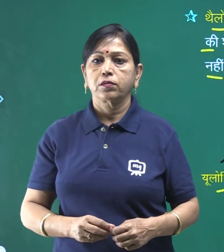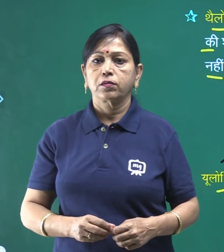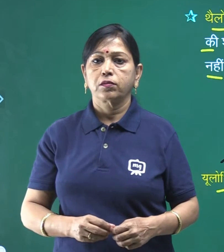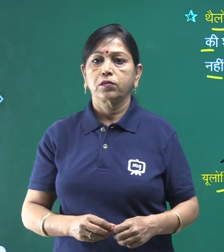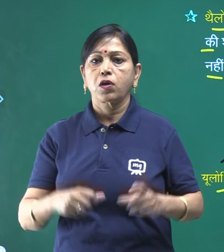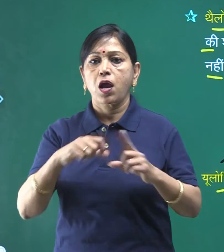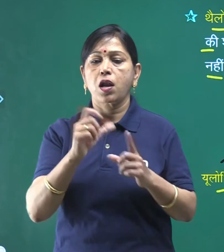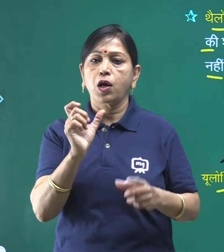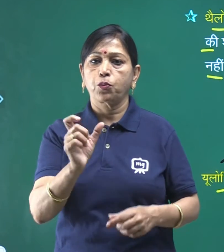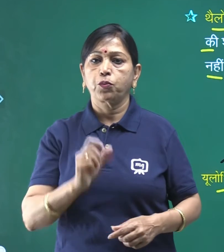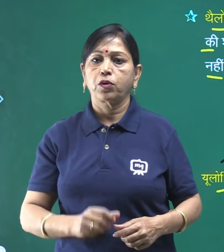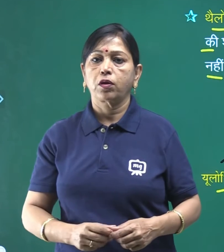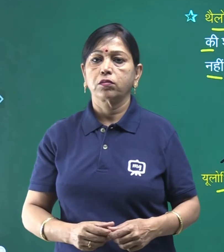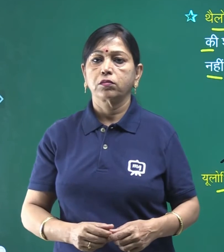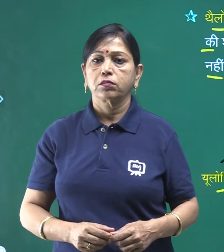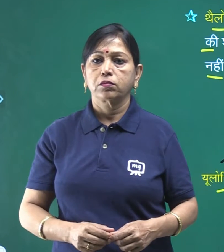क्लेडोफोरा,